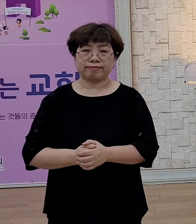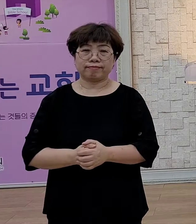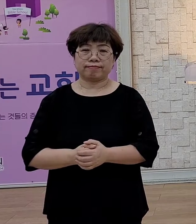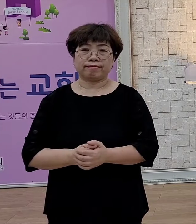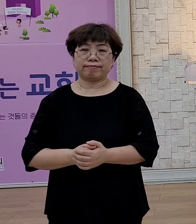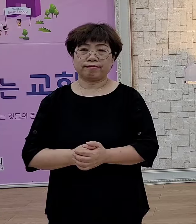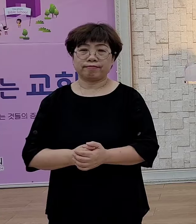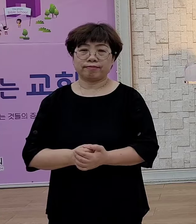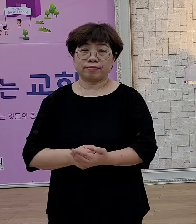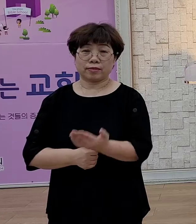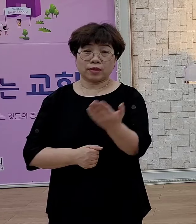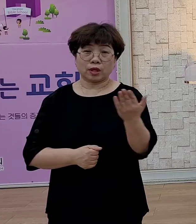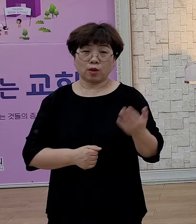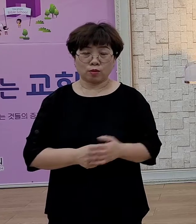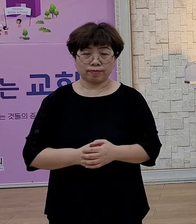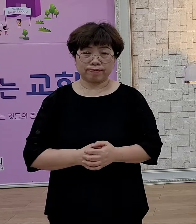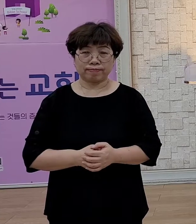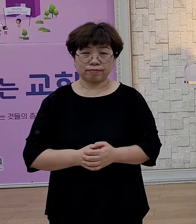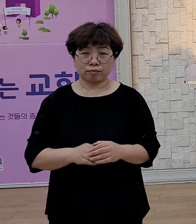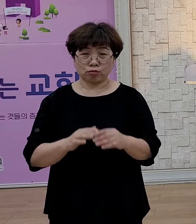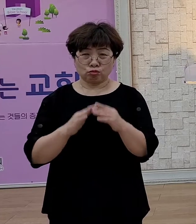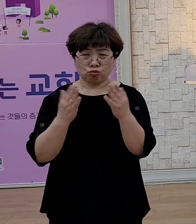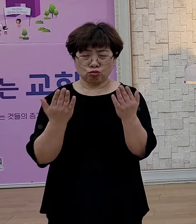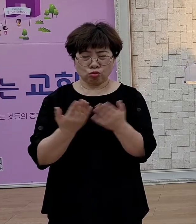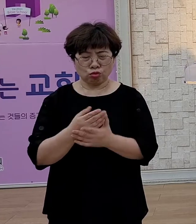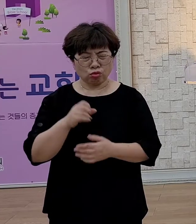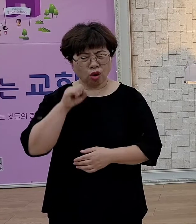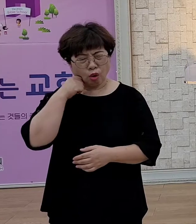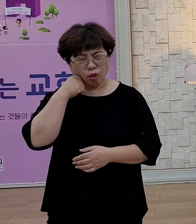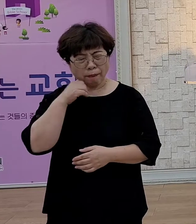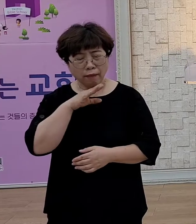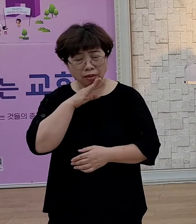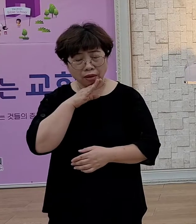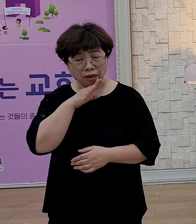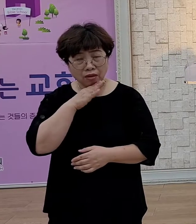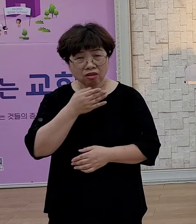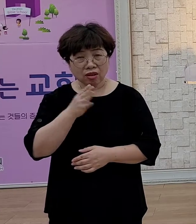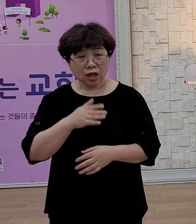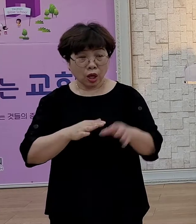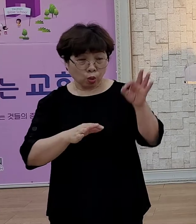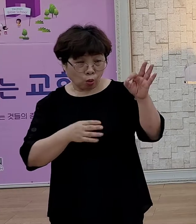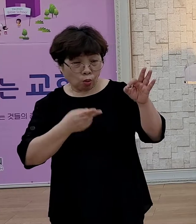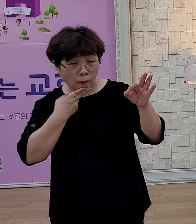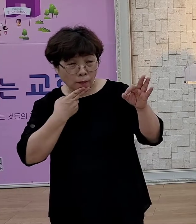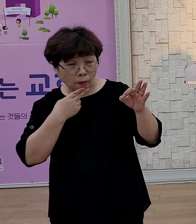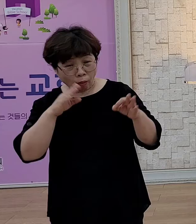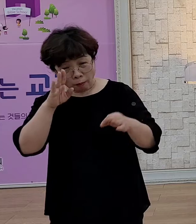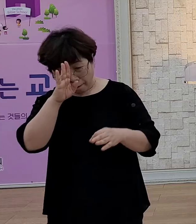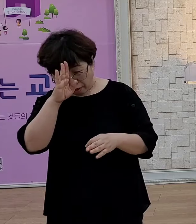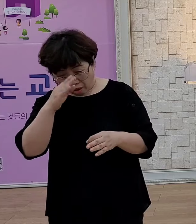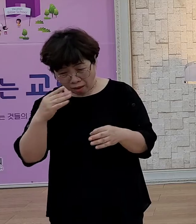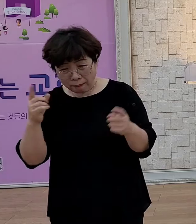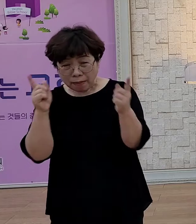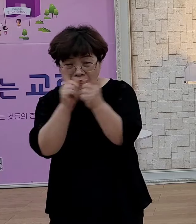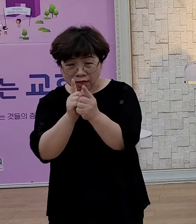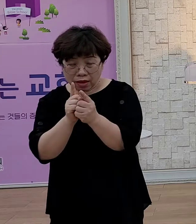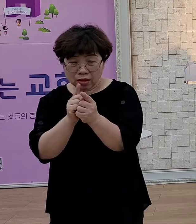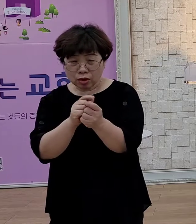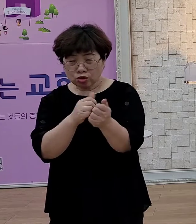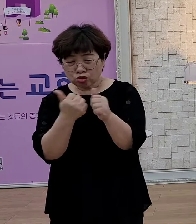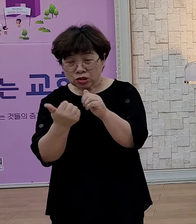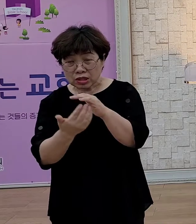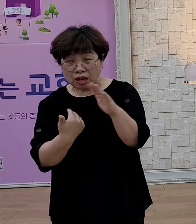여러분, 뭐 다 어렵지만 돈이 없거나 또는 뭐 질병이 걸려서 죽음을 앞뒀거나 뭐